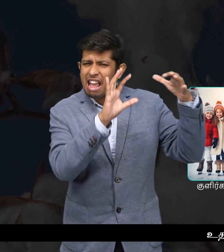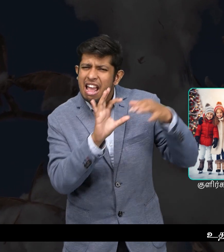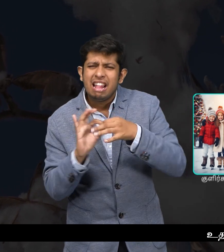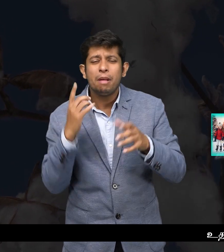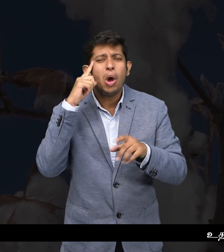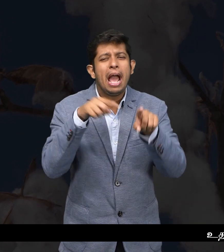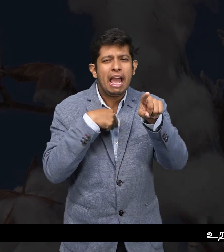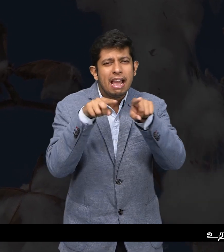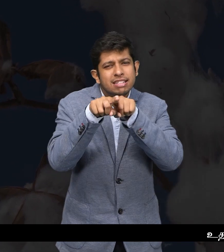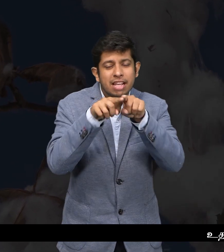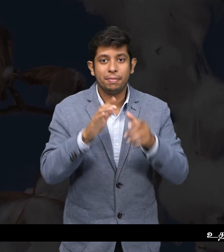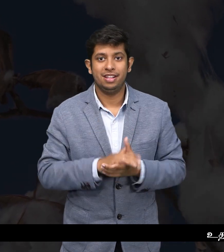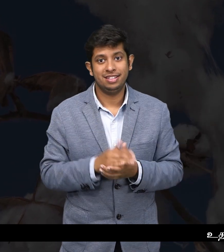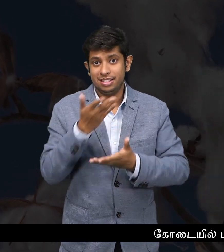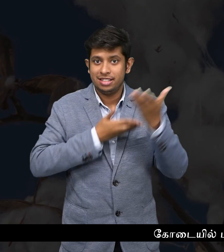உதாரணமாக,